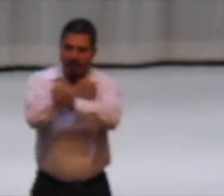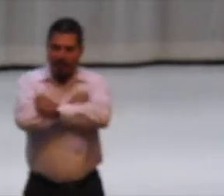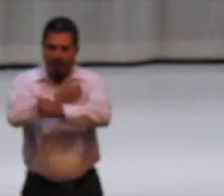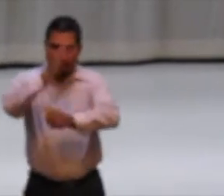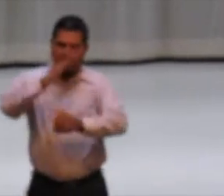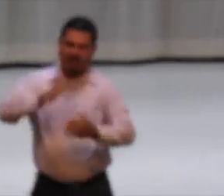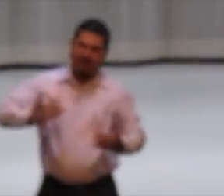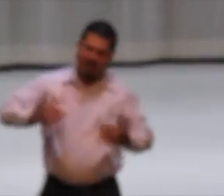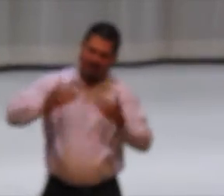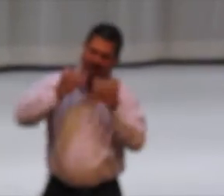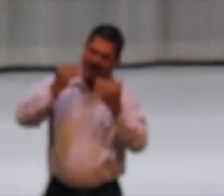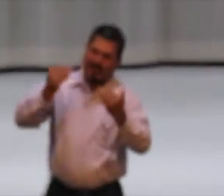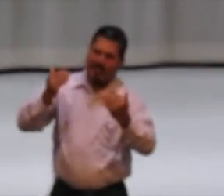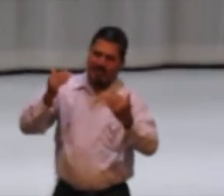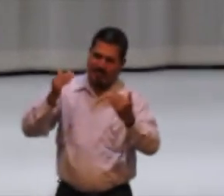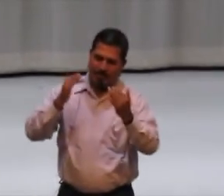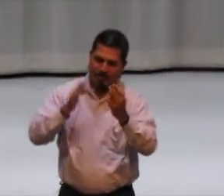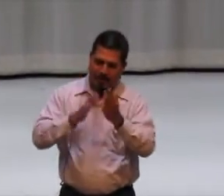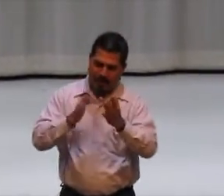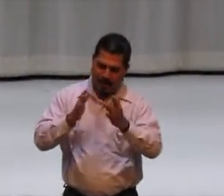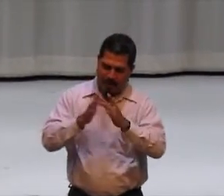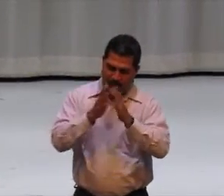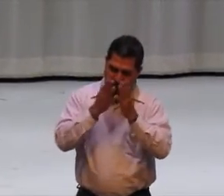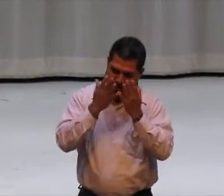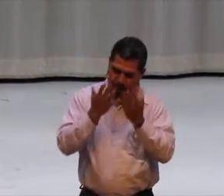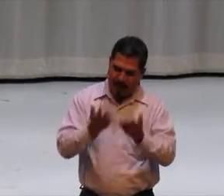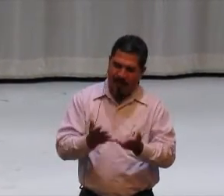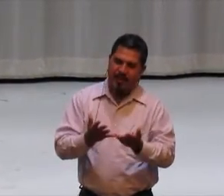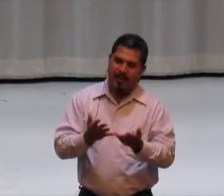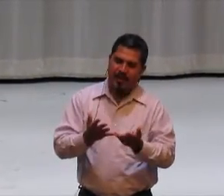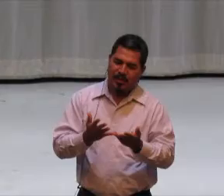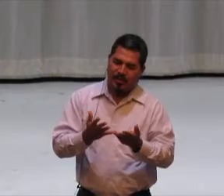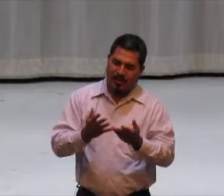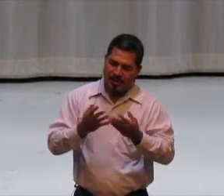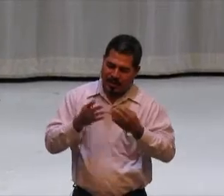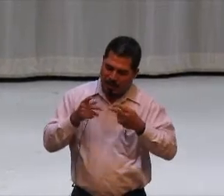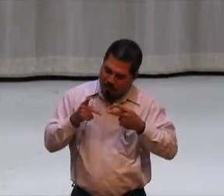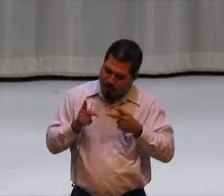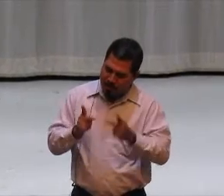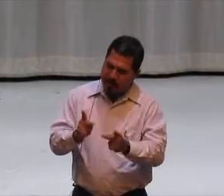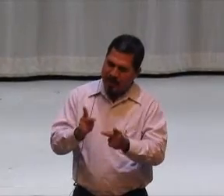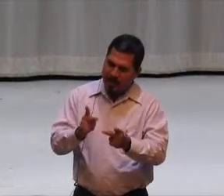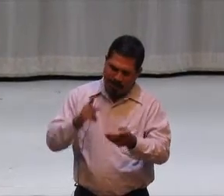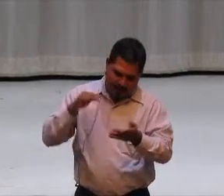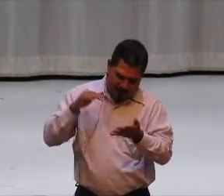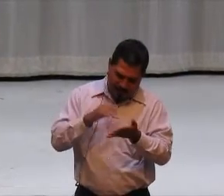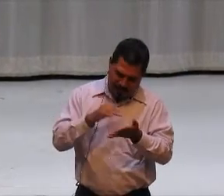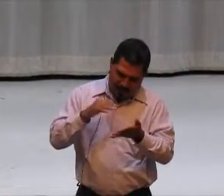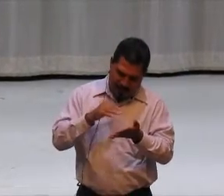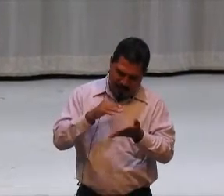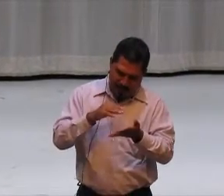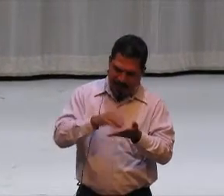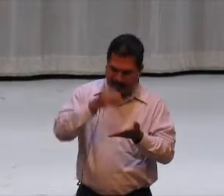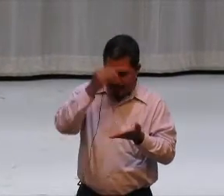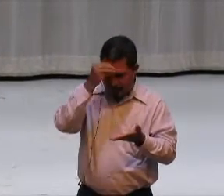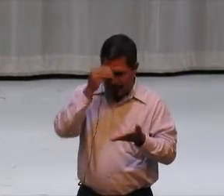Amado Dios, gracias por tu palabra y la oportunidad que nos das de aprender de él.